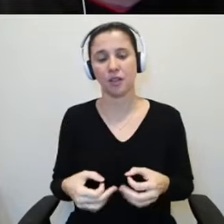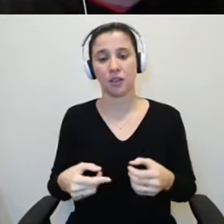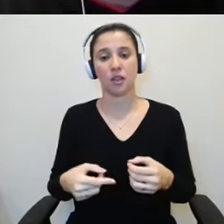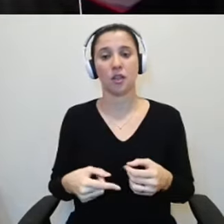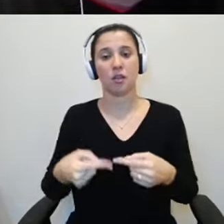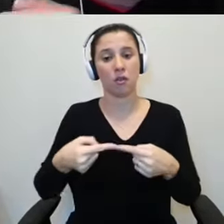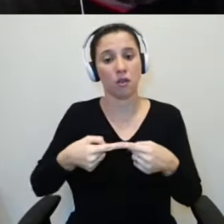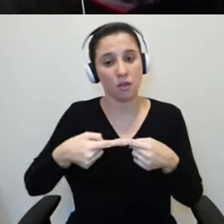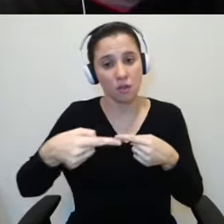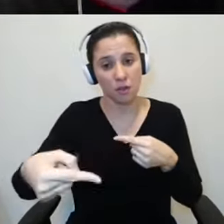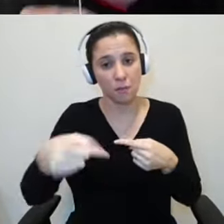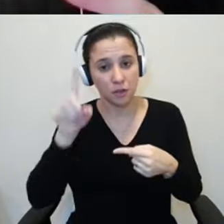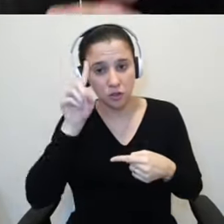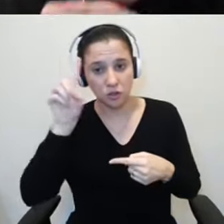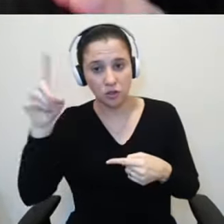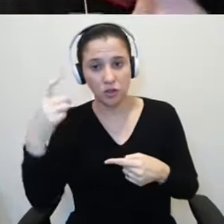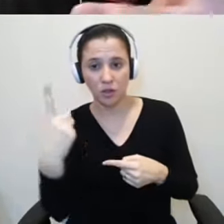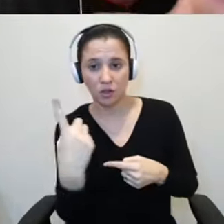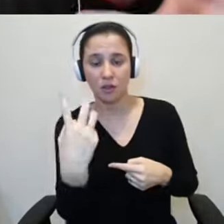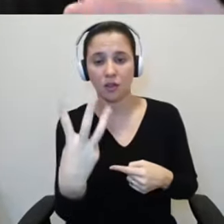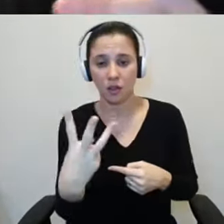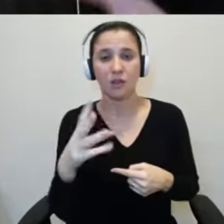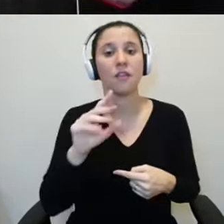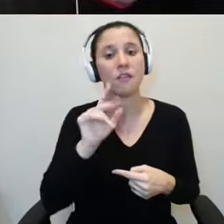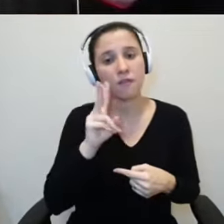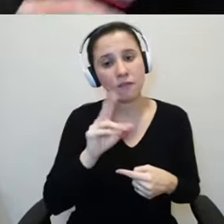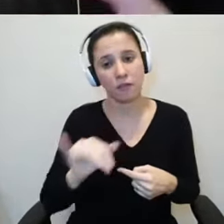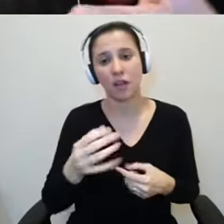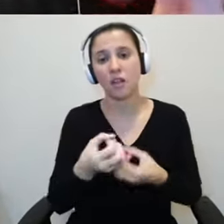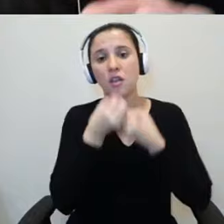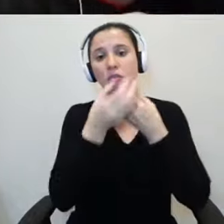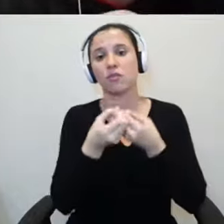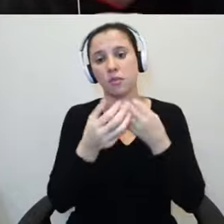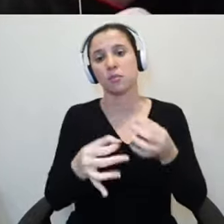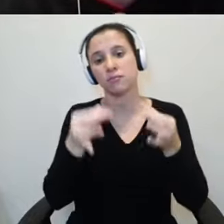teremos essas informações. Claro que os alunos que estão